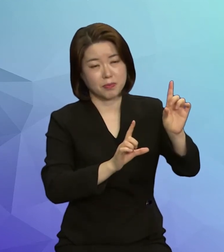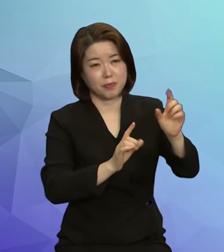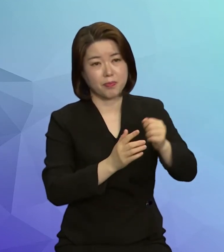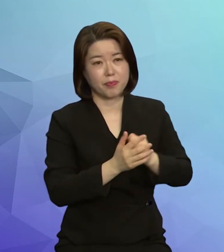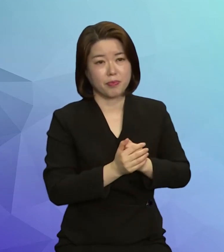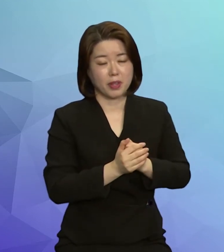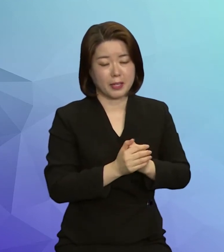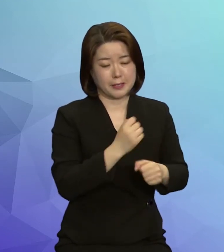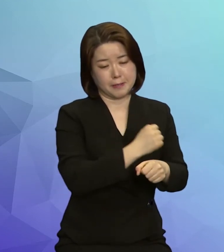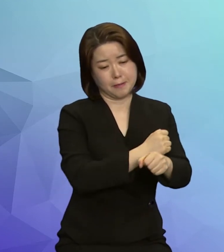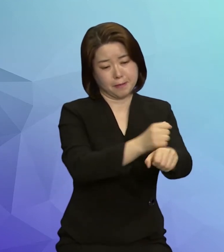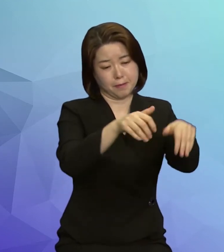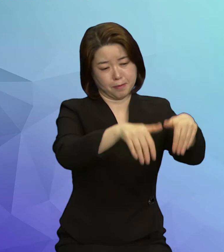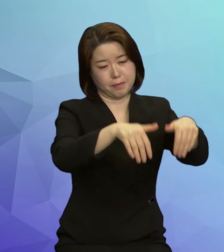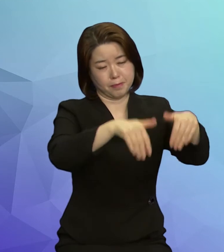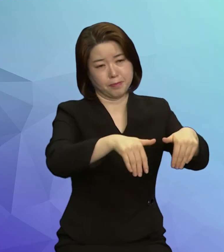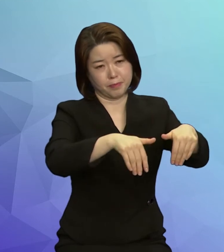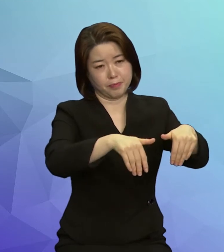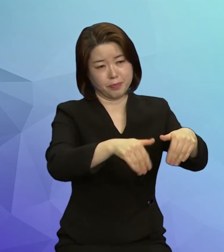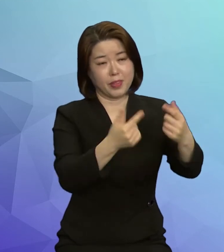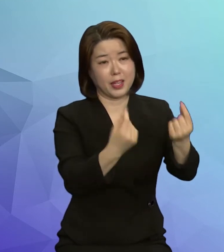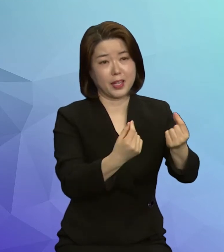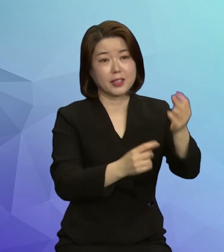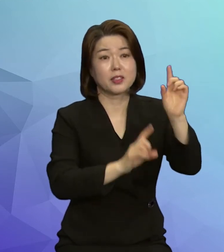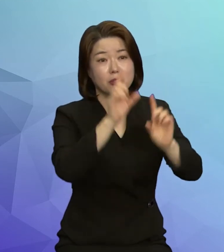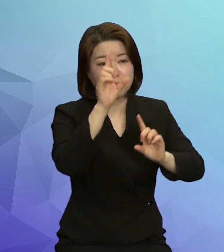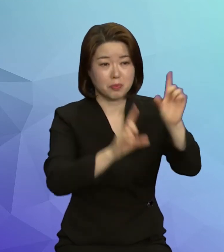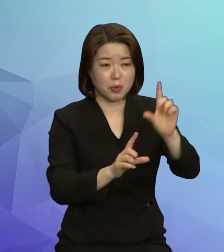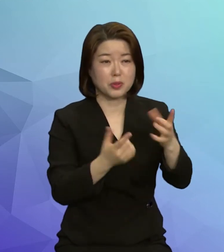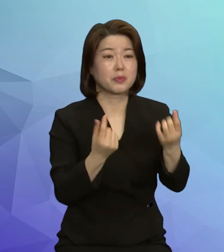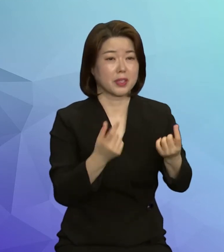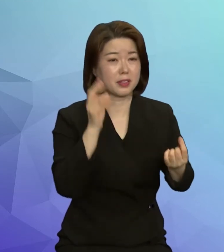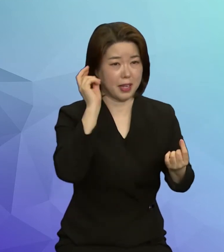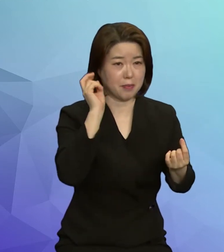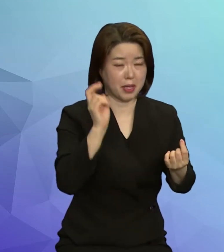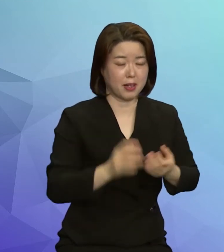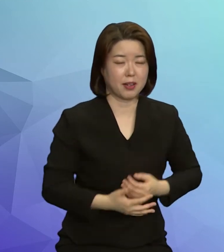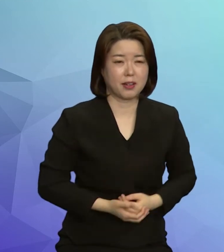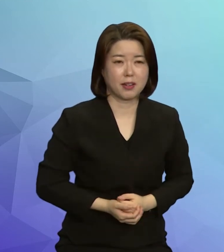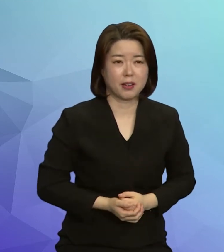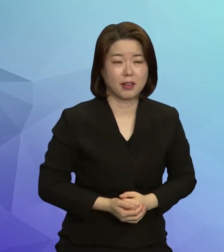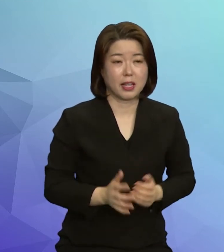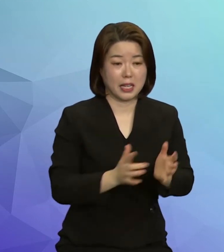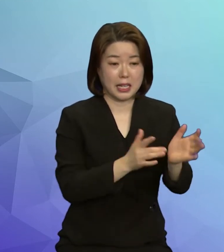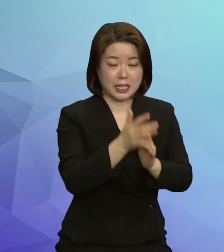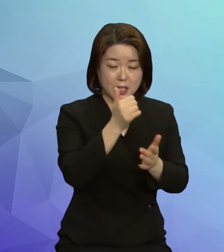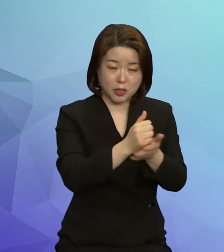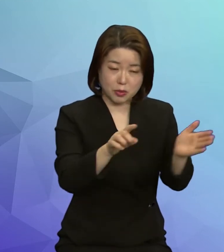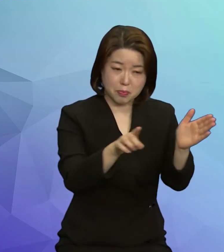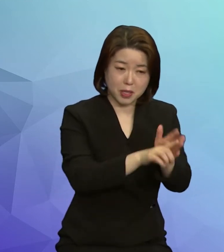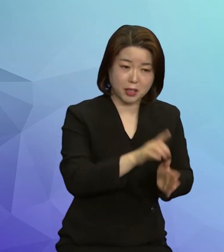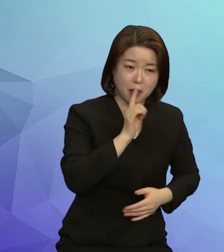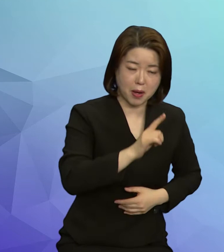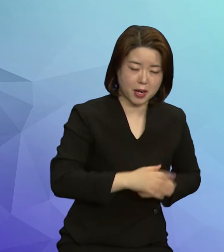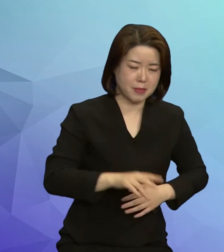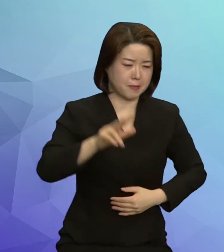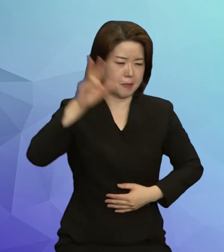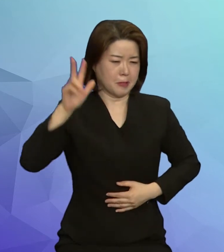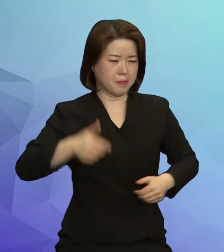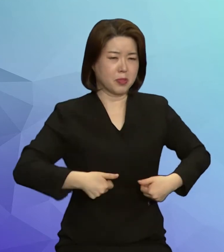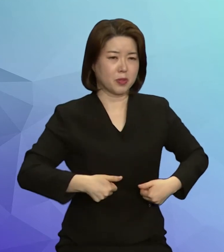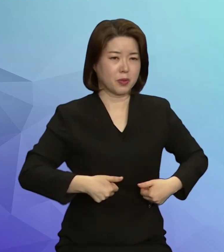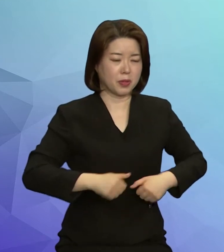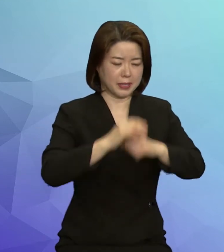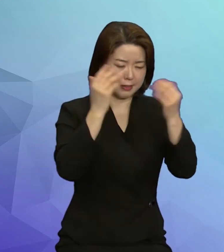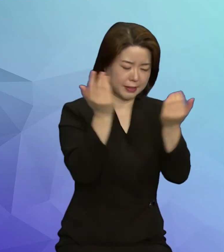상태에서 종으로 끌려가는 그런 포로 같은 그런 모습이에요. 예수를 믿겠다고 하면